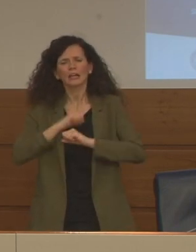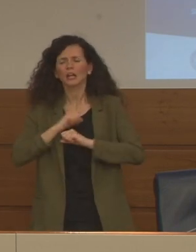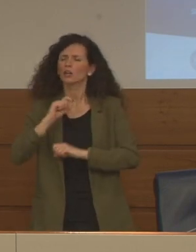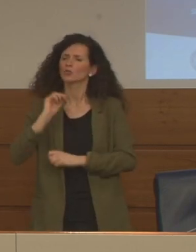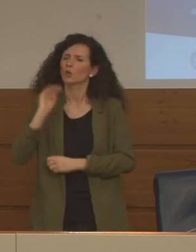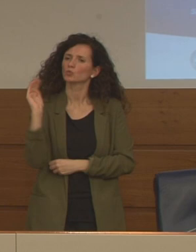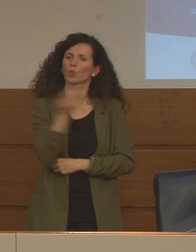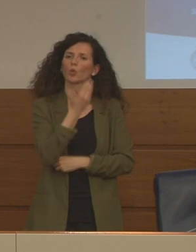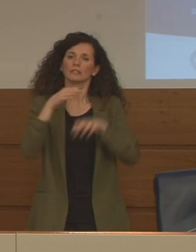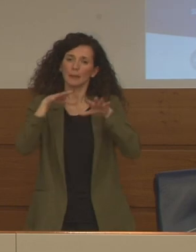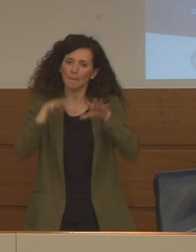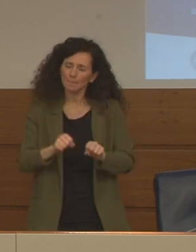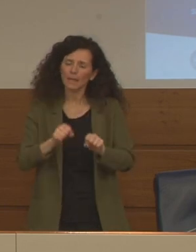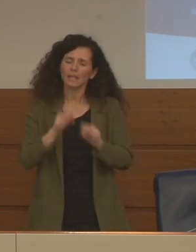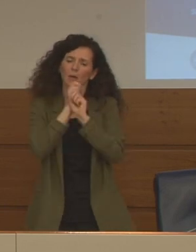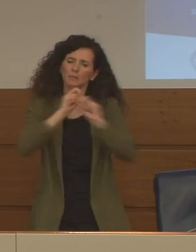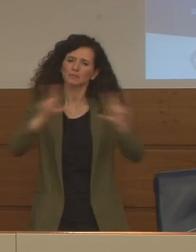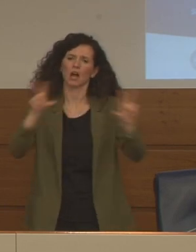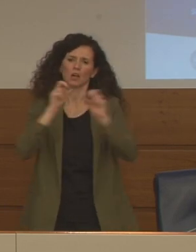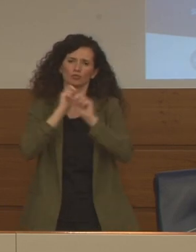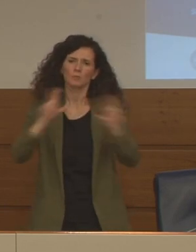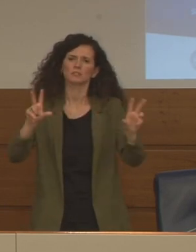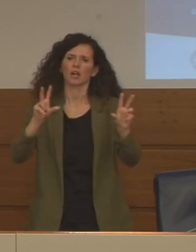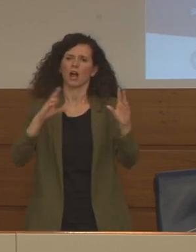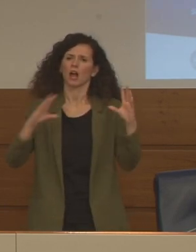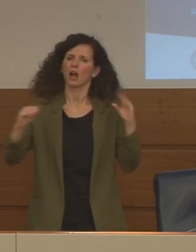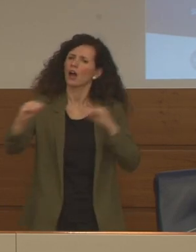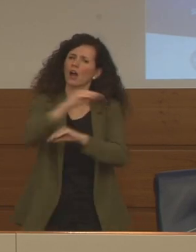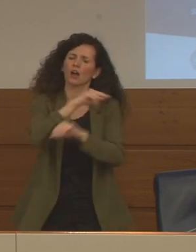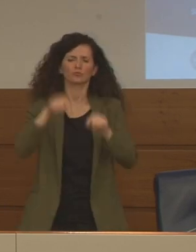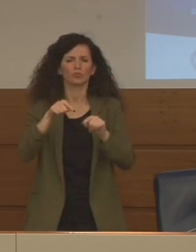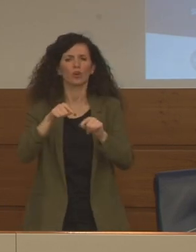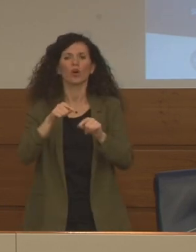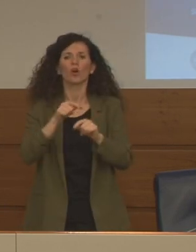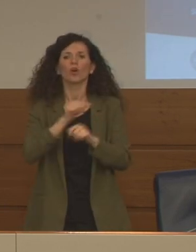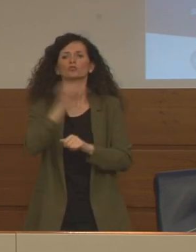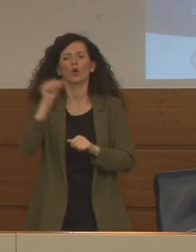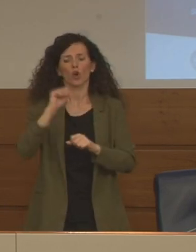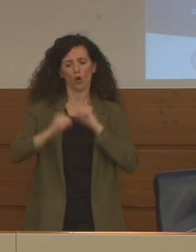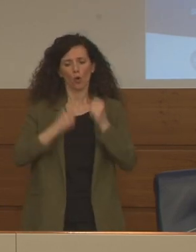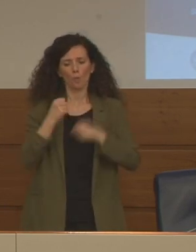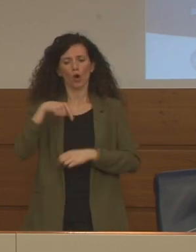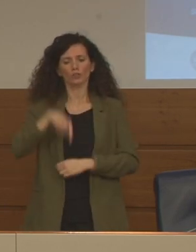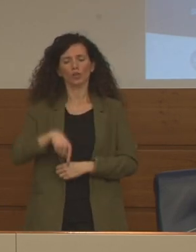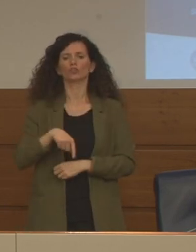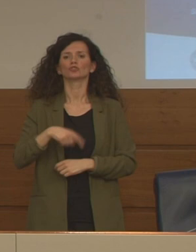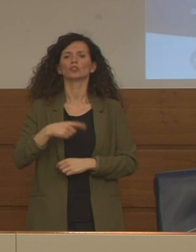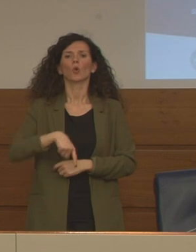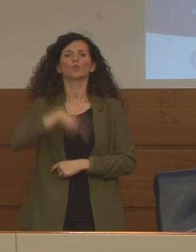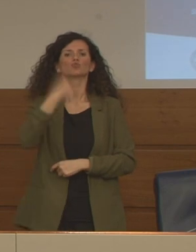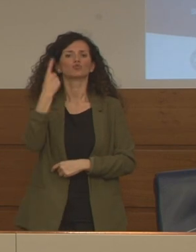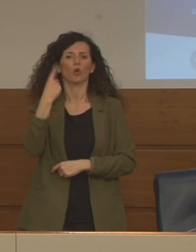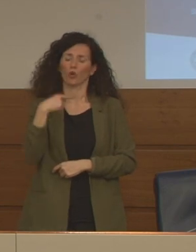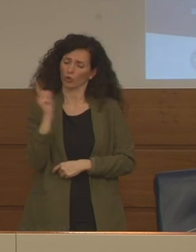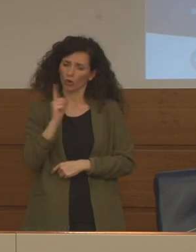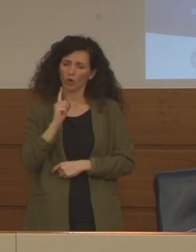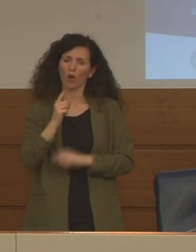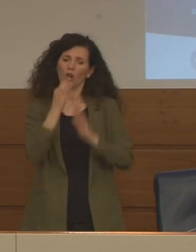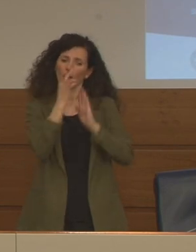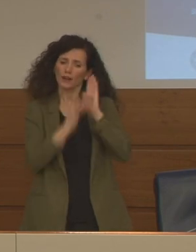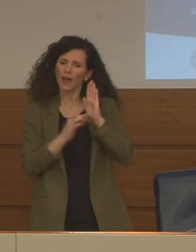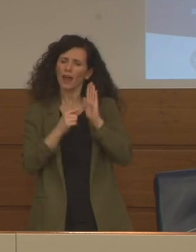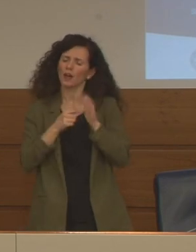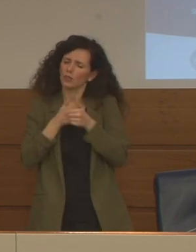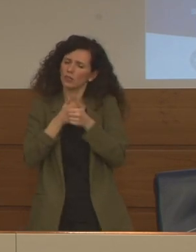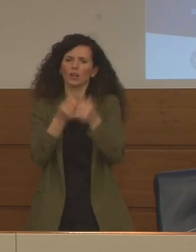perché continua a passare non è una cosa che risolviamo con il comportamento di un giorno ma dobbiamo rispettare queste regole per